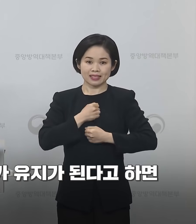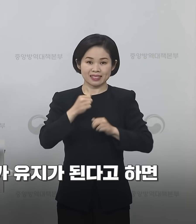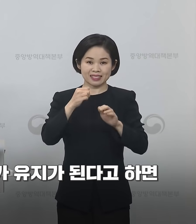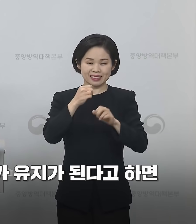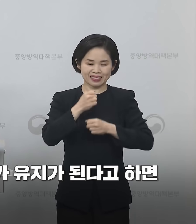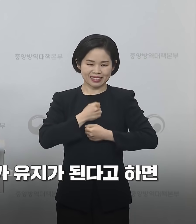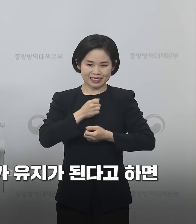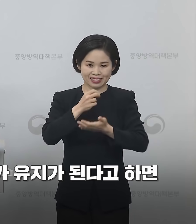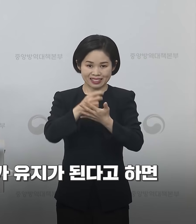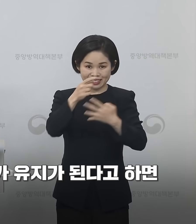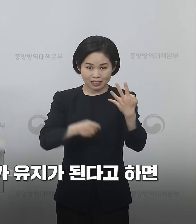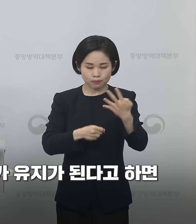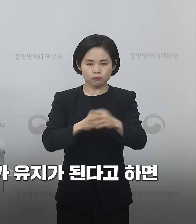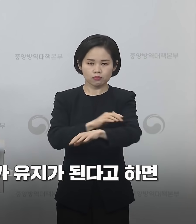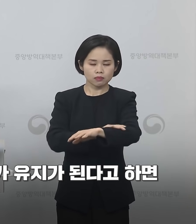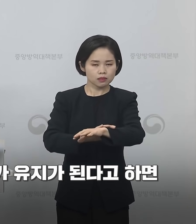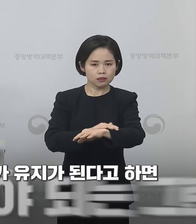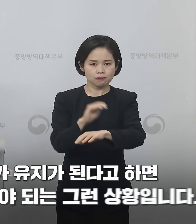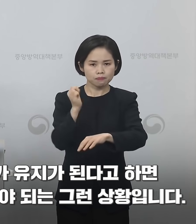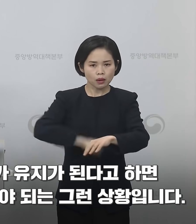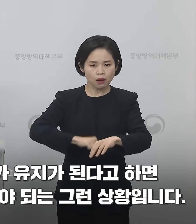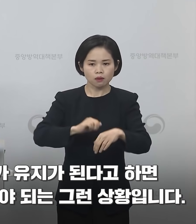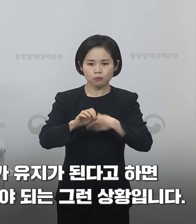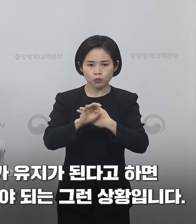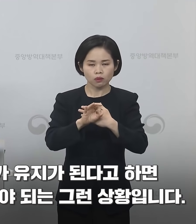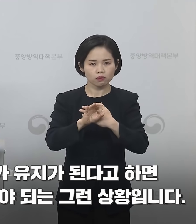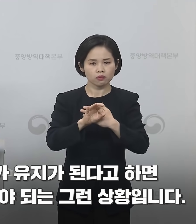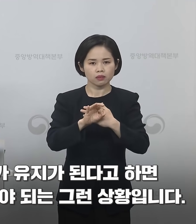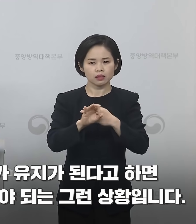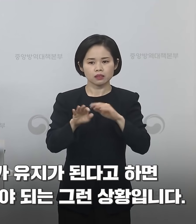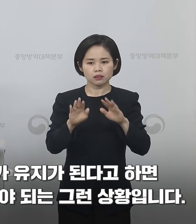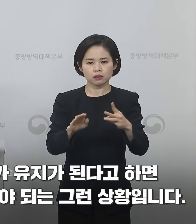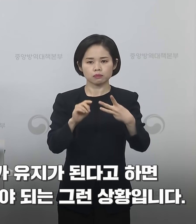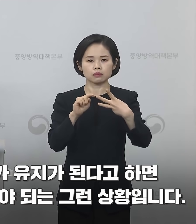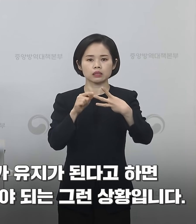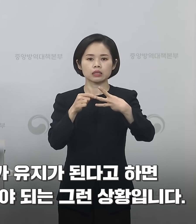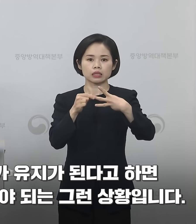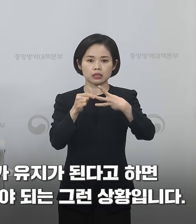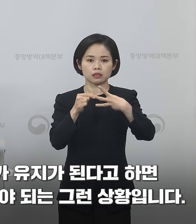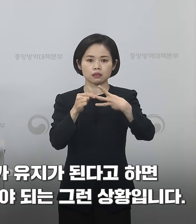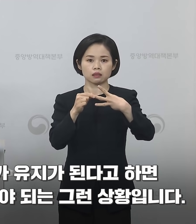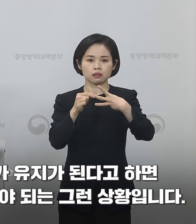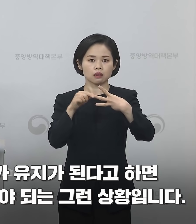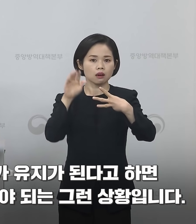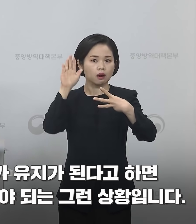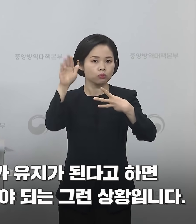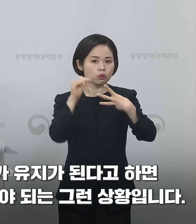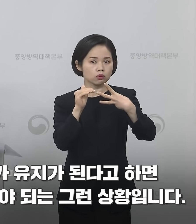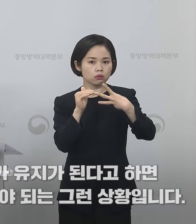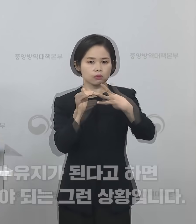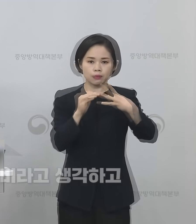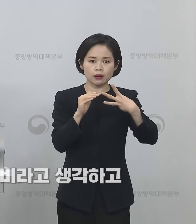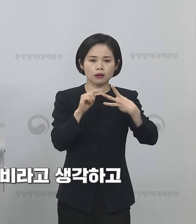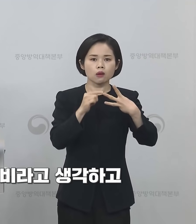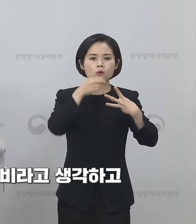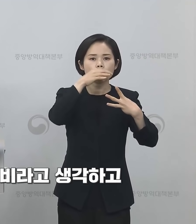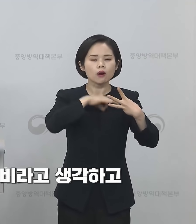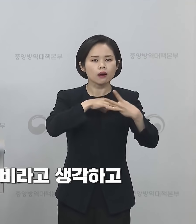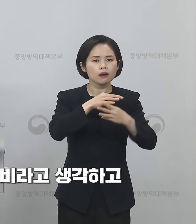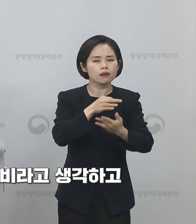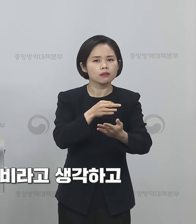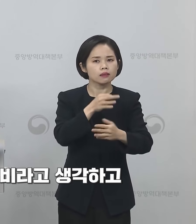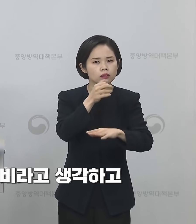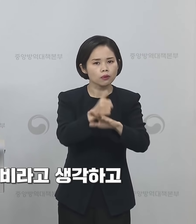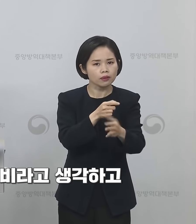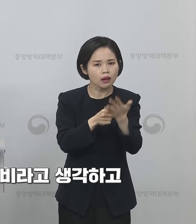지속적으로 확산세가 유지가 된다고 하면 3단계 격상도 검토해야 되는 그런 상황입니다.